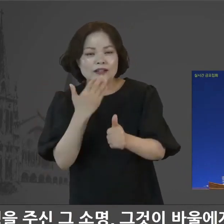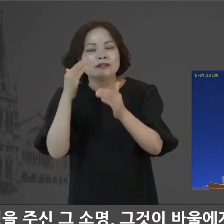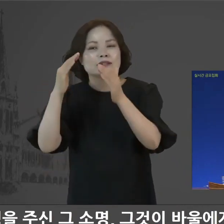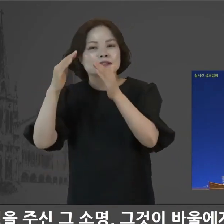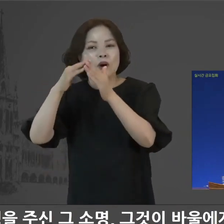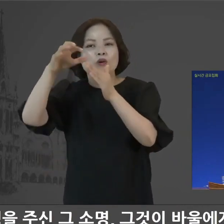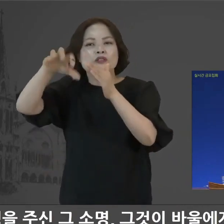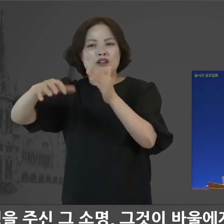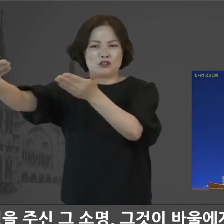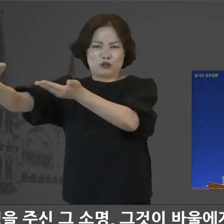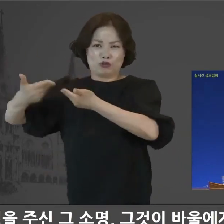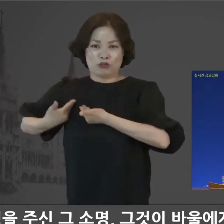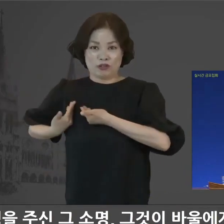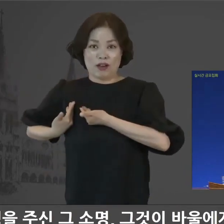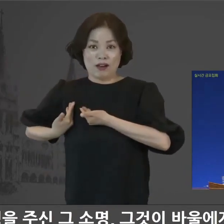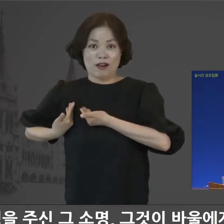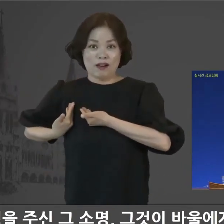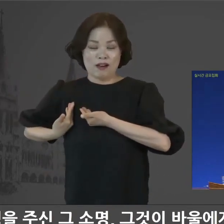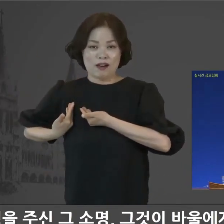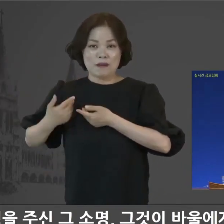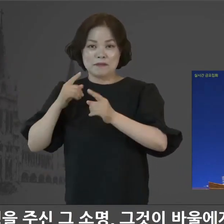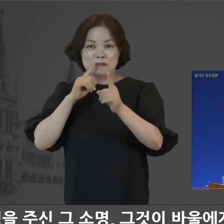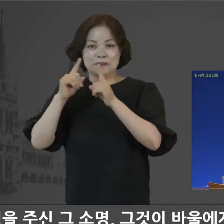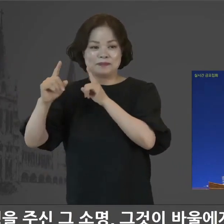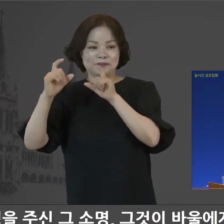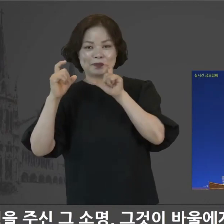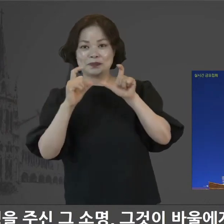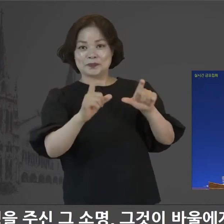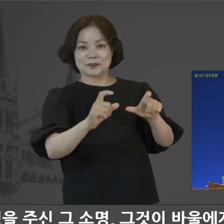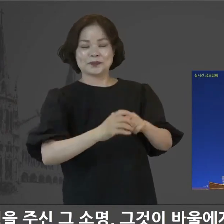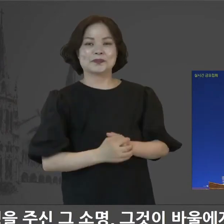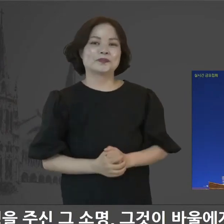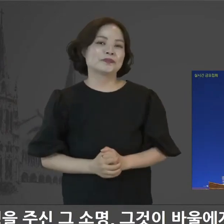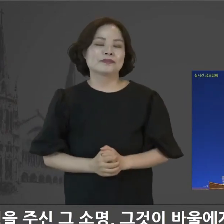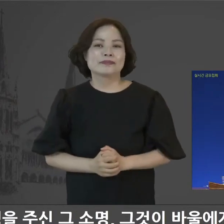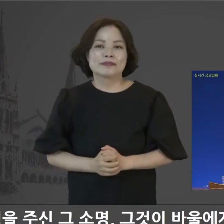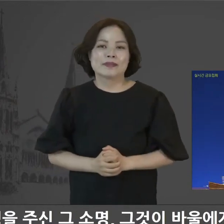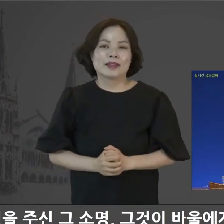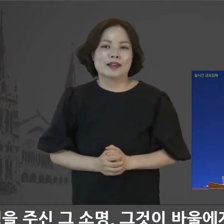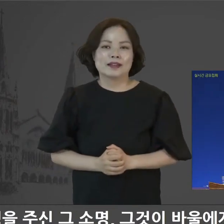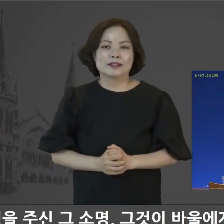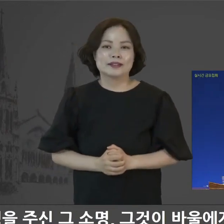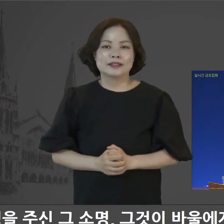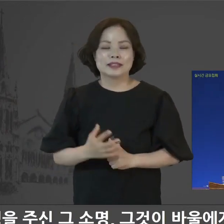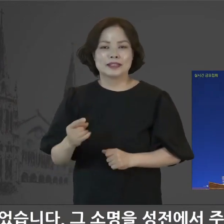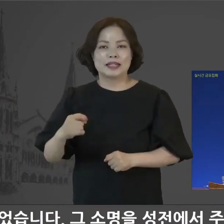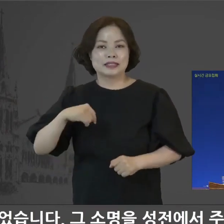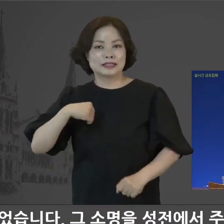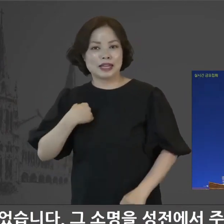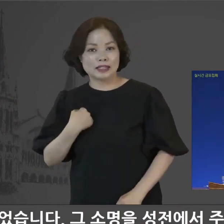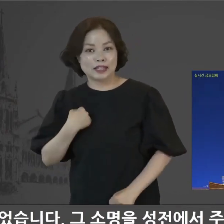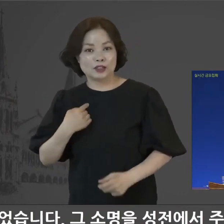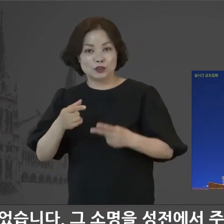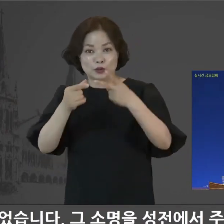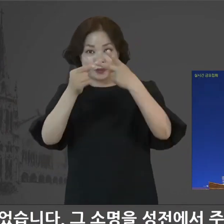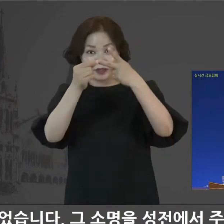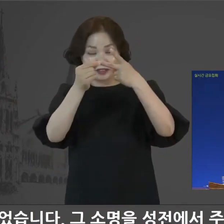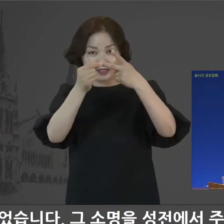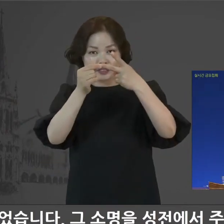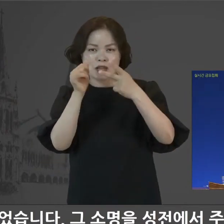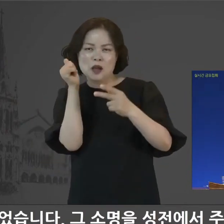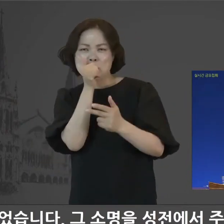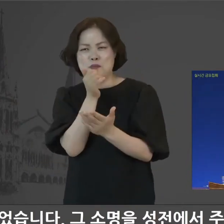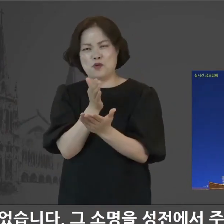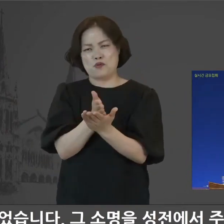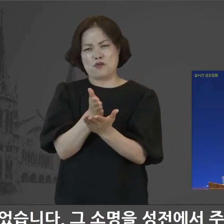주셨다, 이렇게 말씀하고 있는 것이죠. 이렇게 해서 자기의 이제 두 번째 변론을